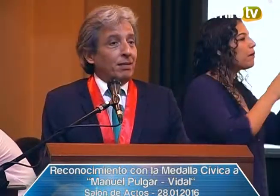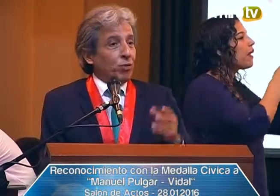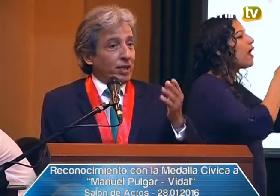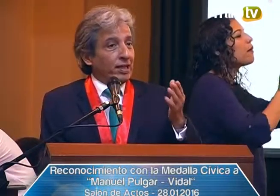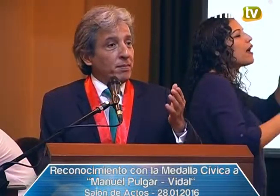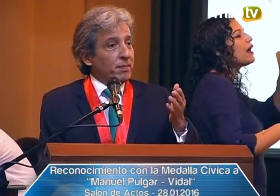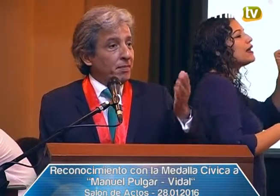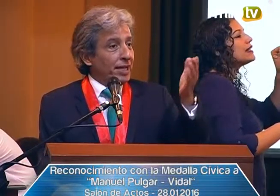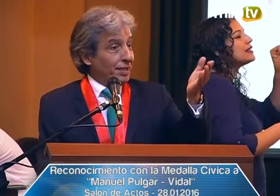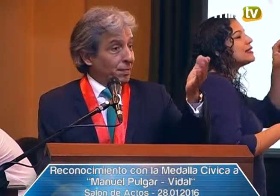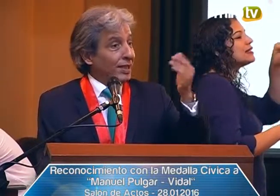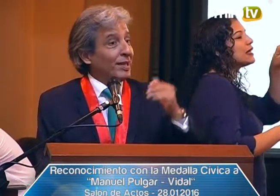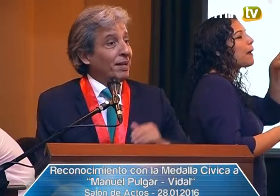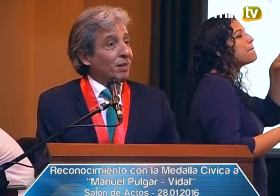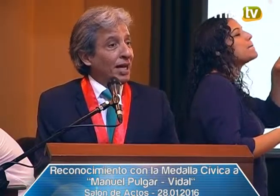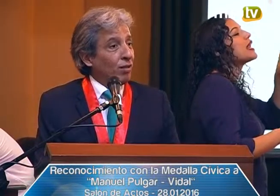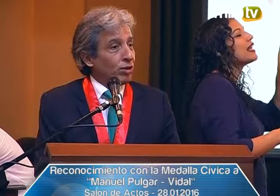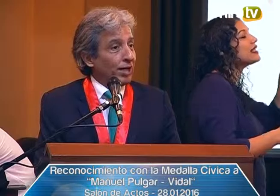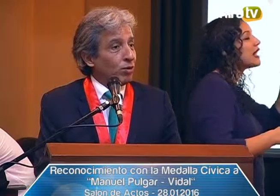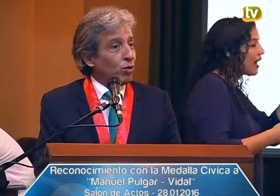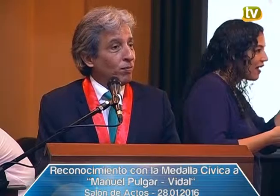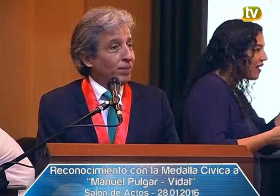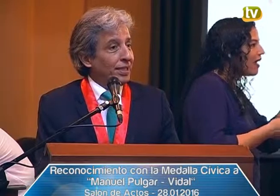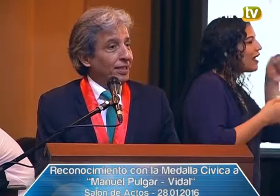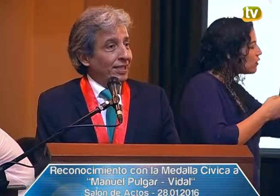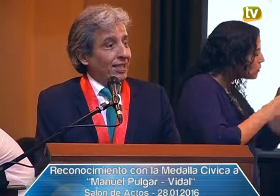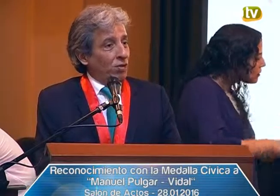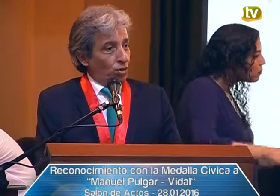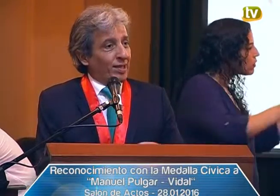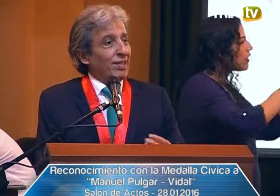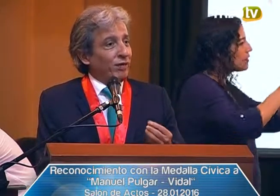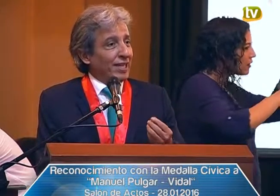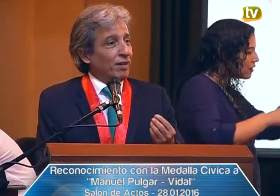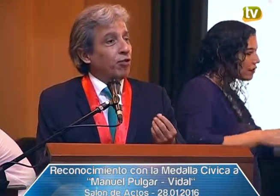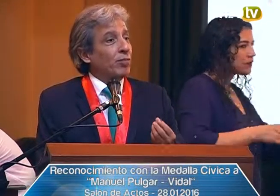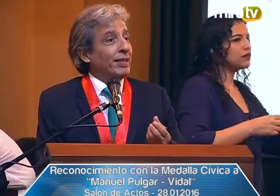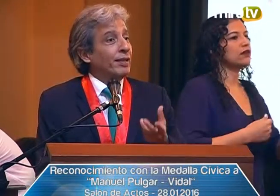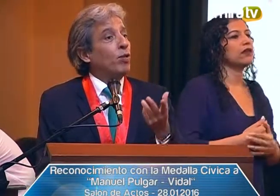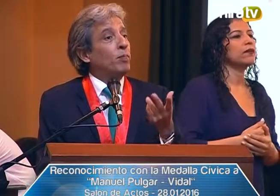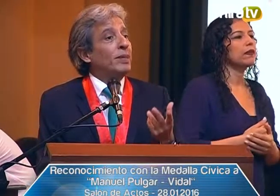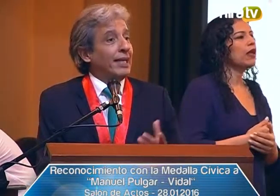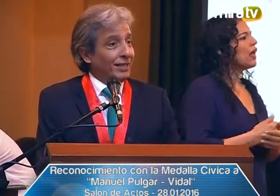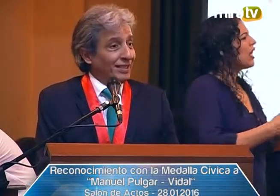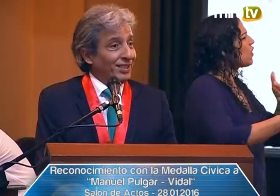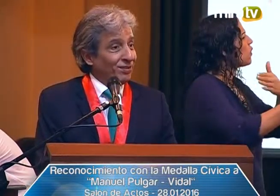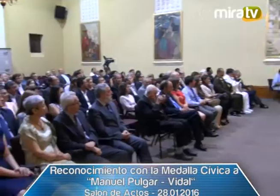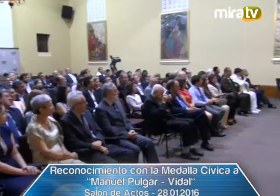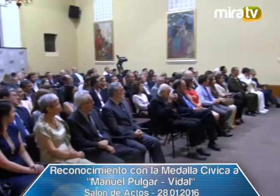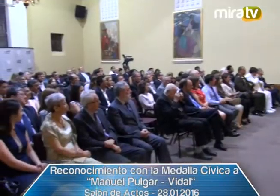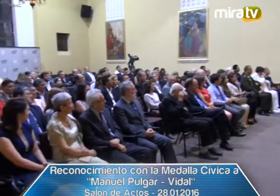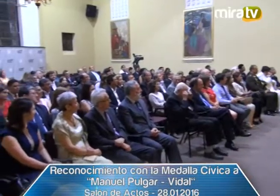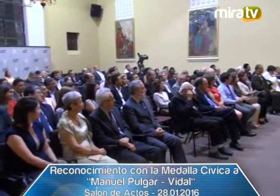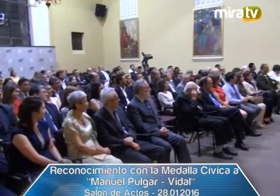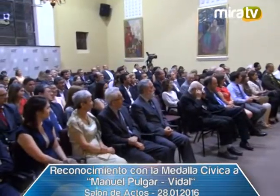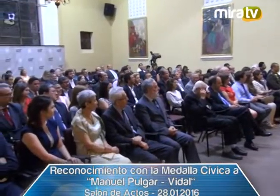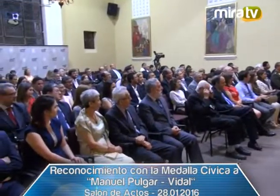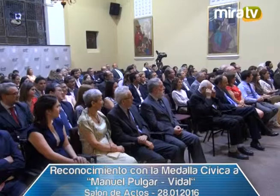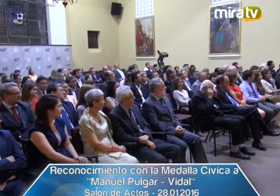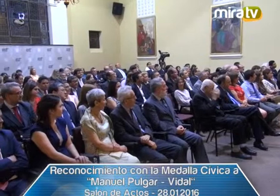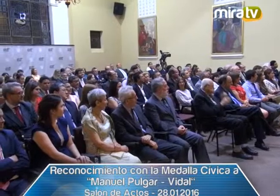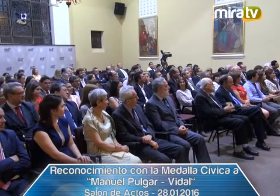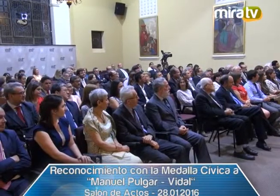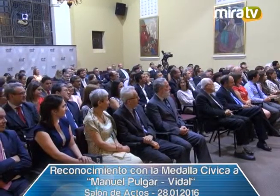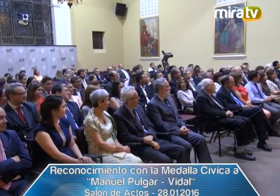utilizar, porque está mi mamá y también está la embajadora de Colombia, lo que significa esa forma de ser colombiana, ¿no? Esa forma de ser